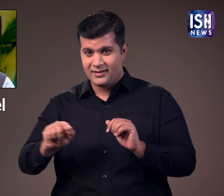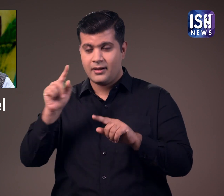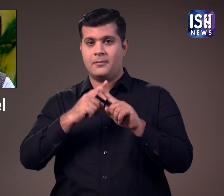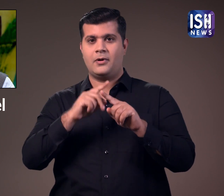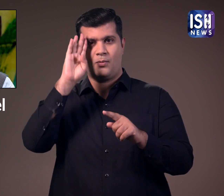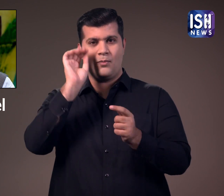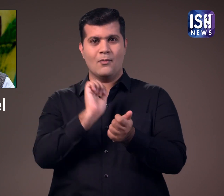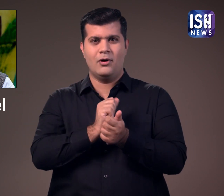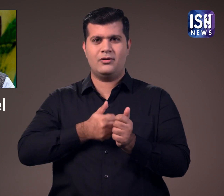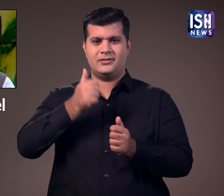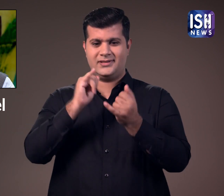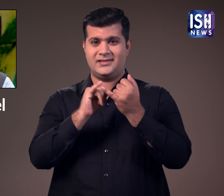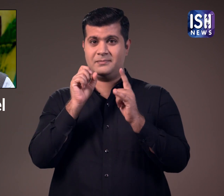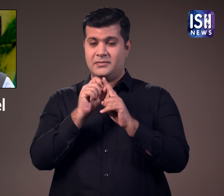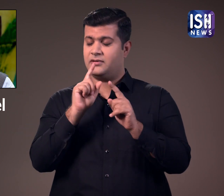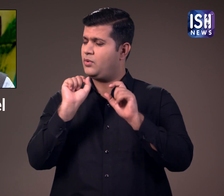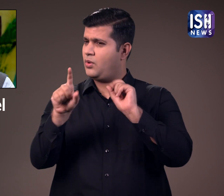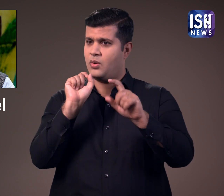ऐसी घटनाओं को रोकने के लिए